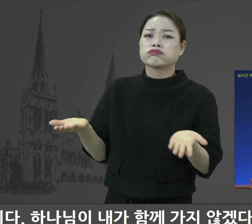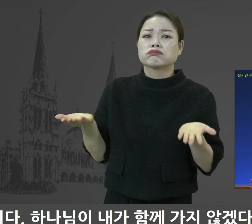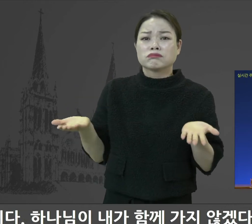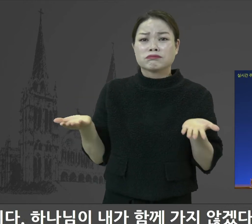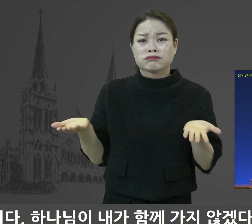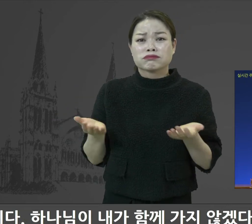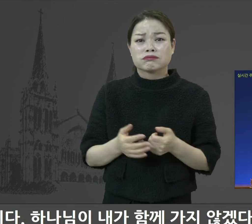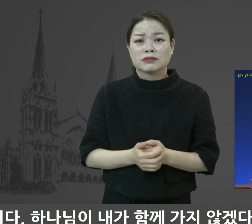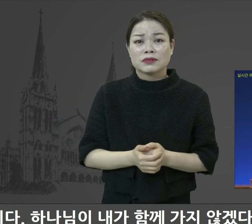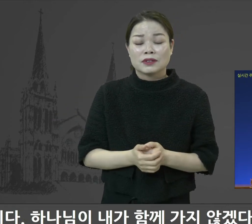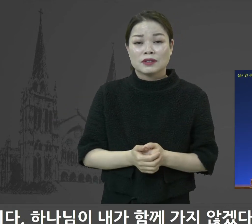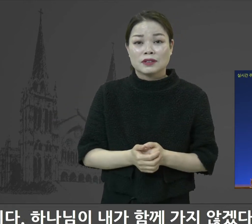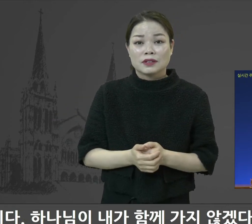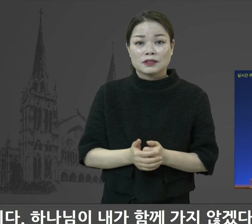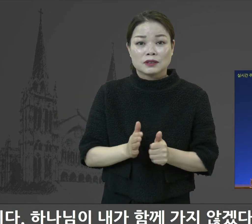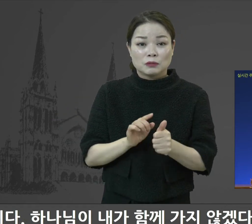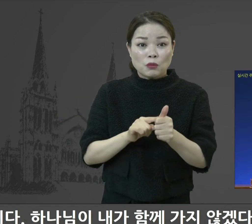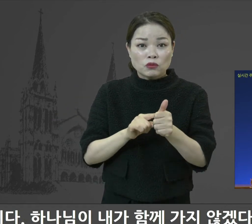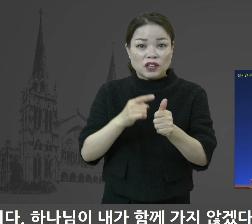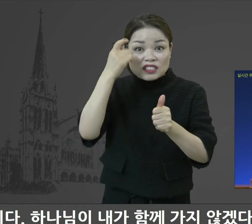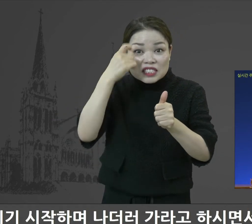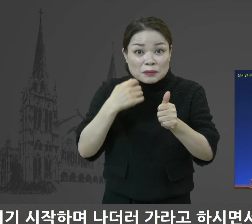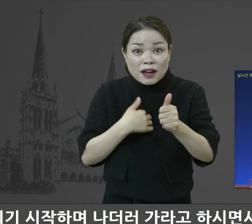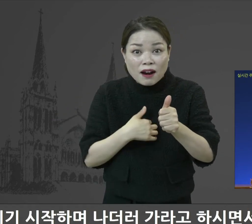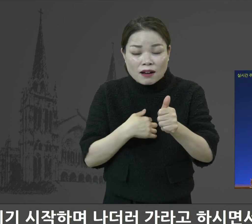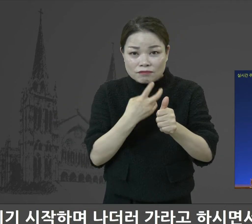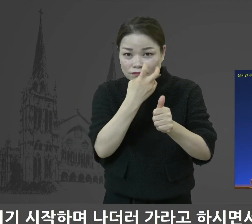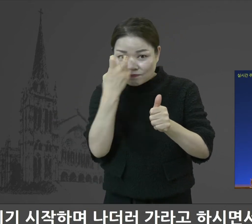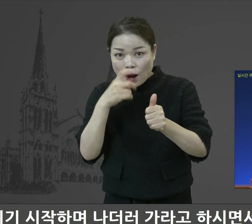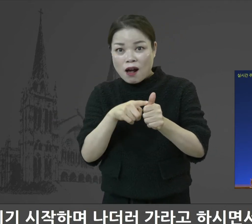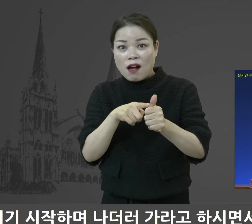하라는 겁니까? 딱 여기서부터 감을 잡고 있는 거예요.